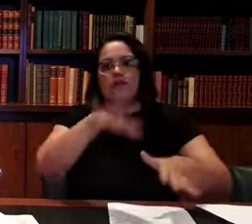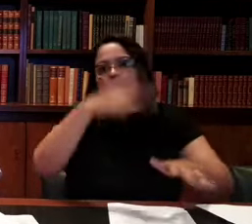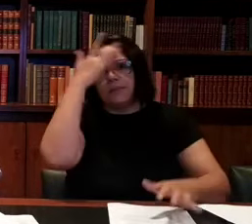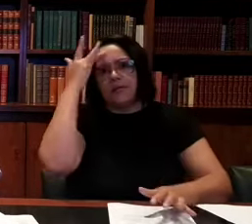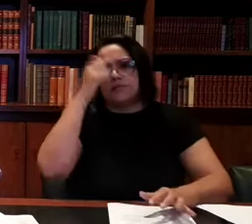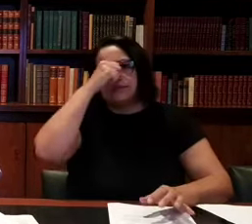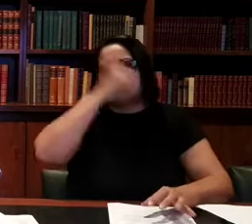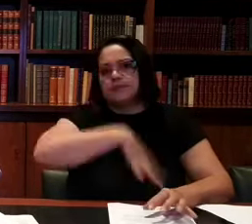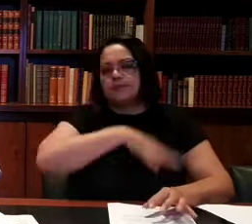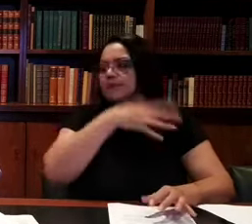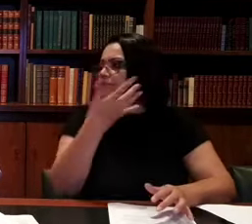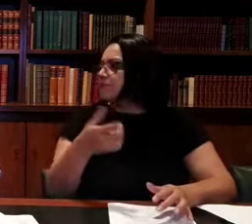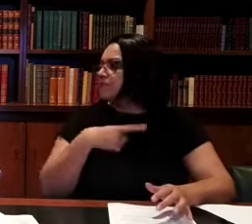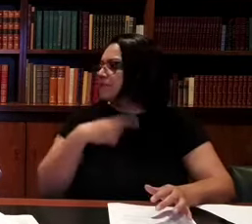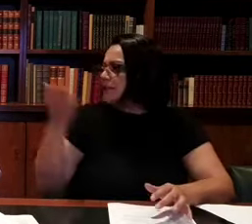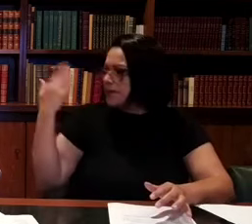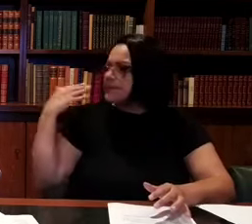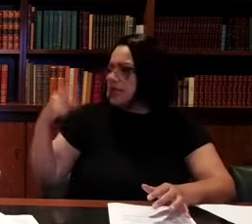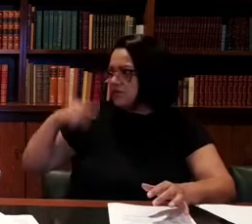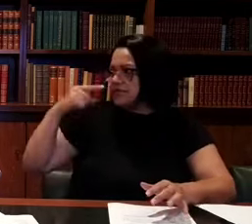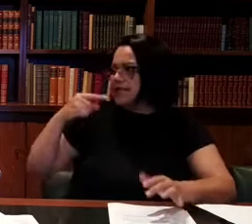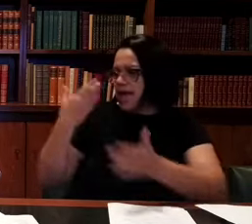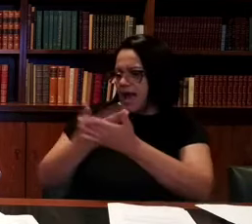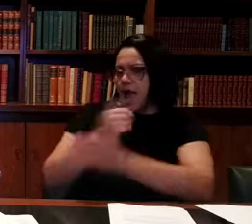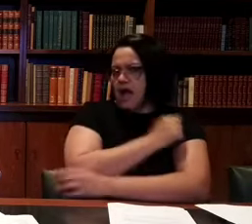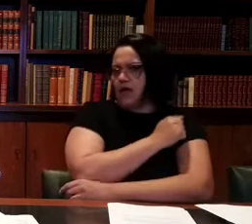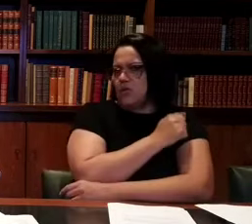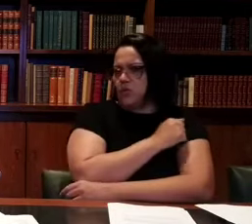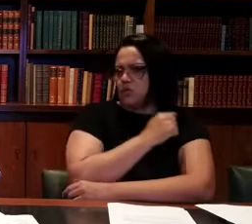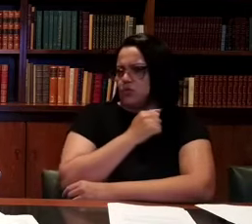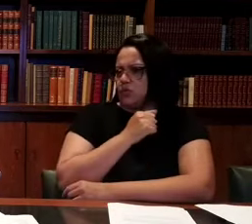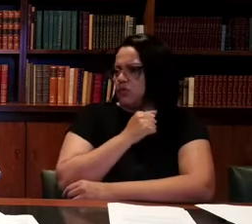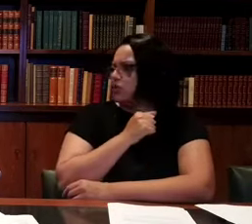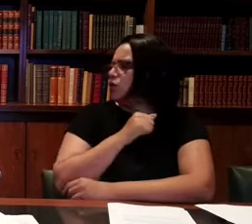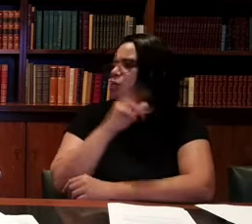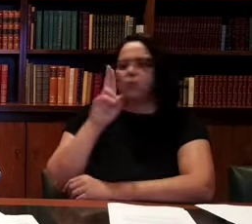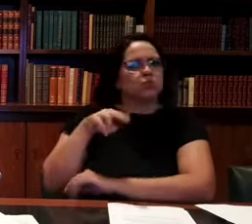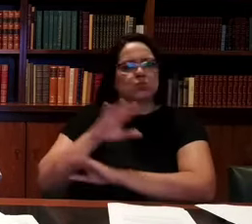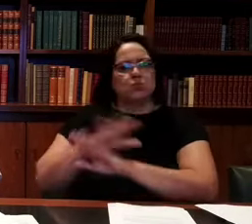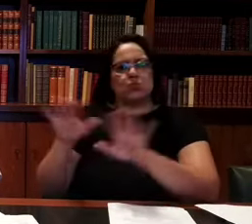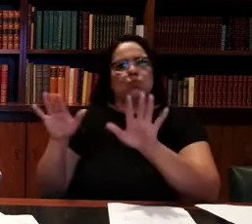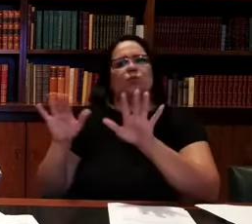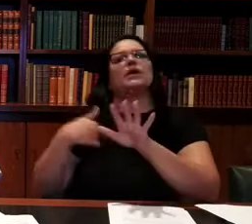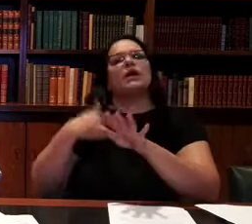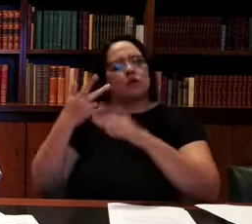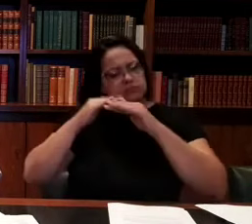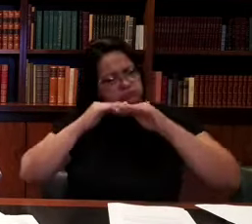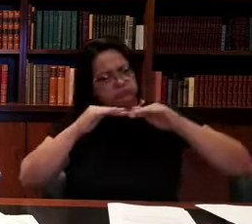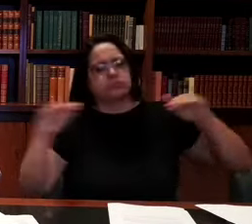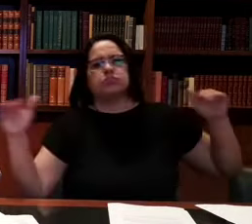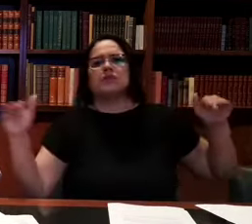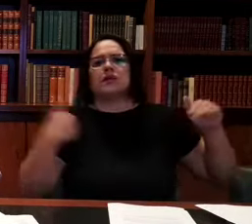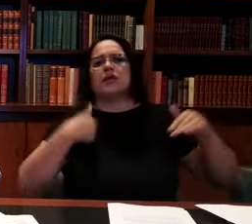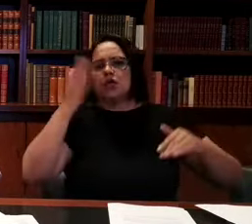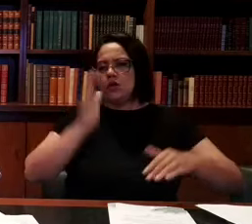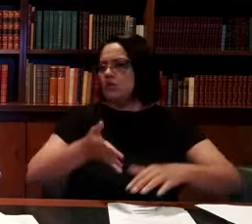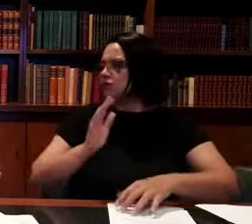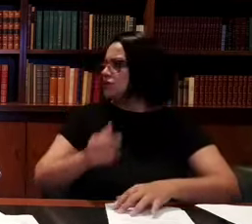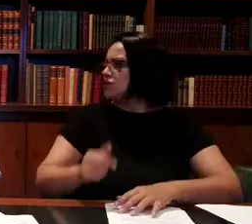quanto mais em falta dessa natureza tu leva o teu brincadeira e a polido academias não é não cara não eu já